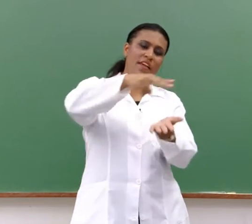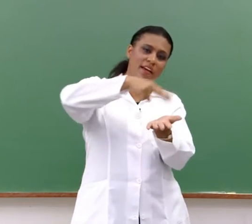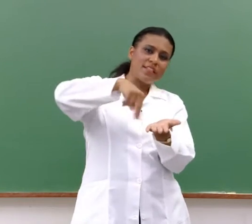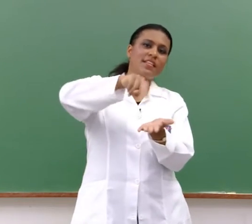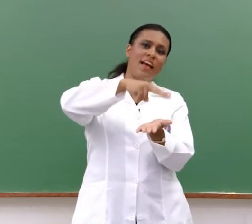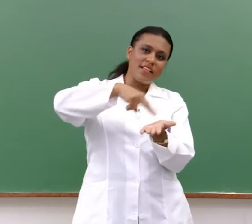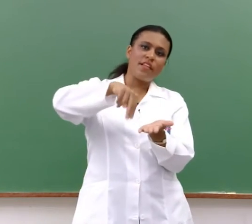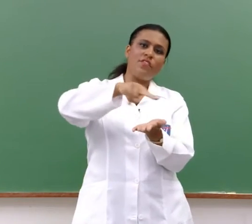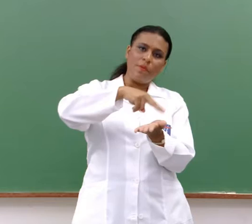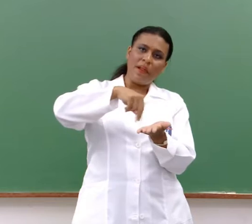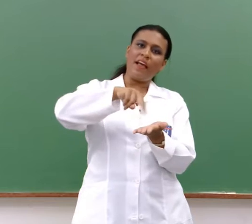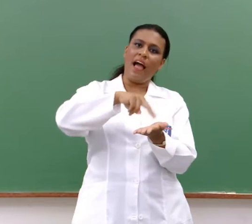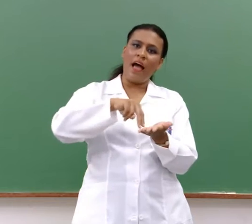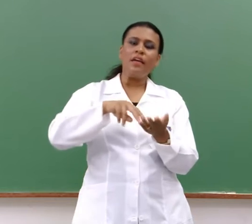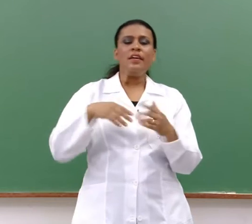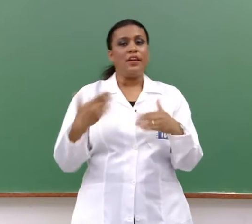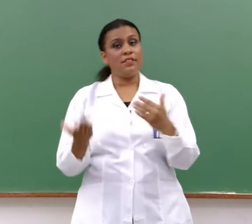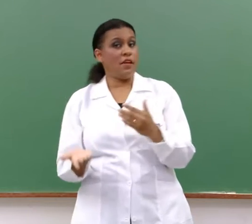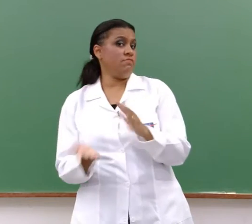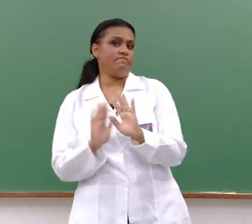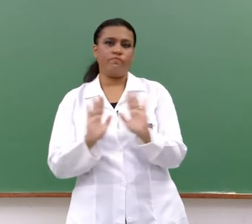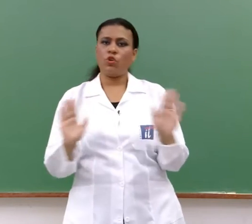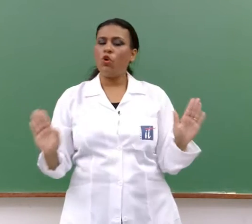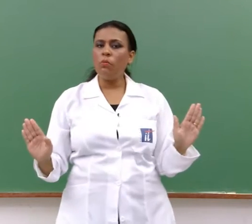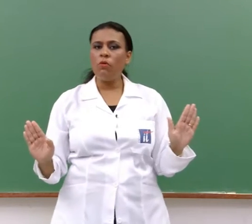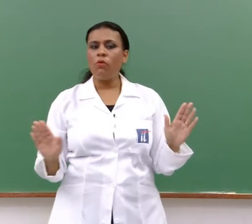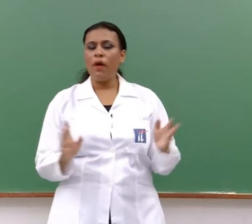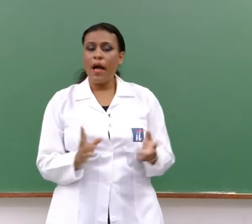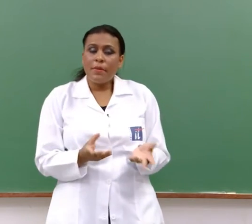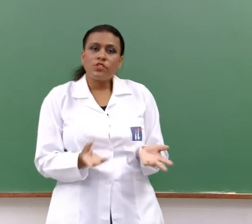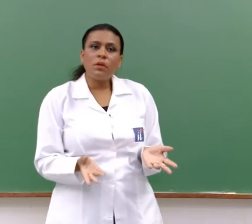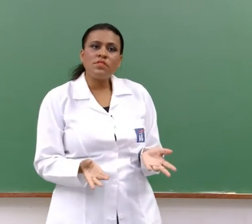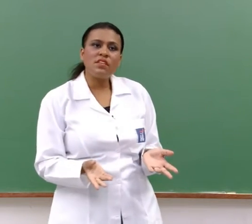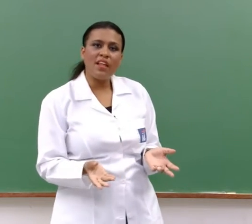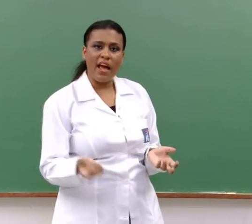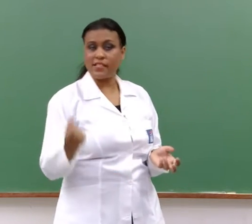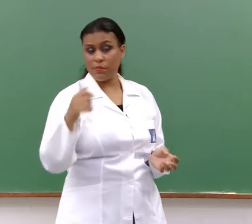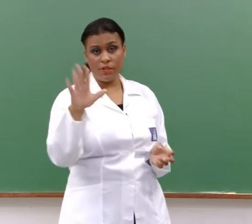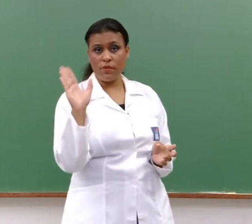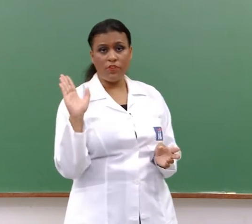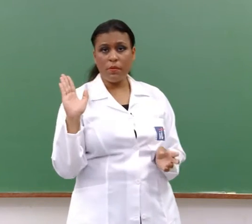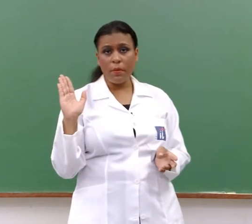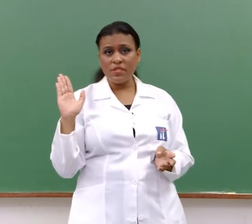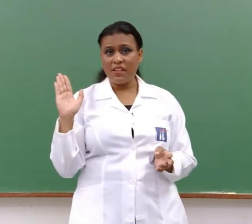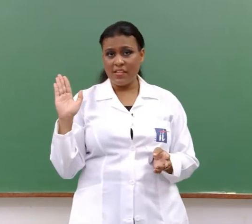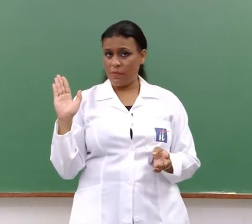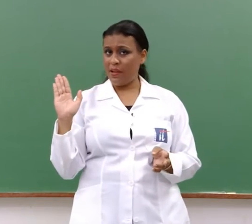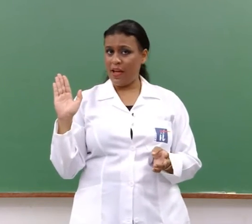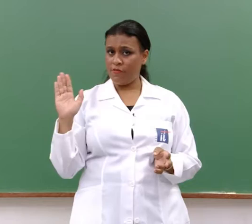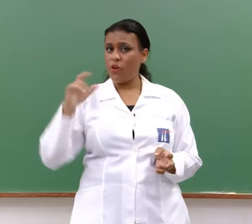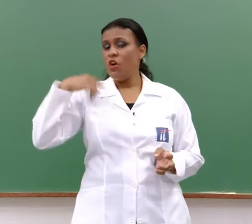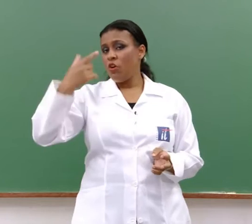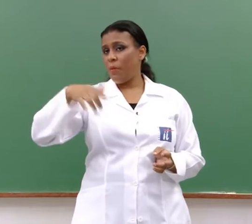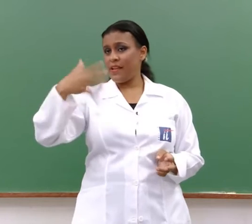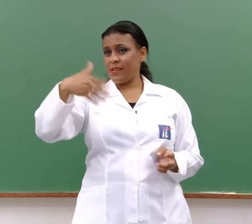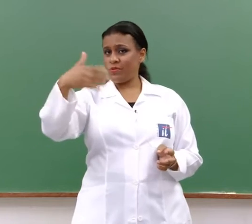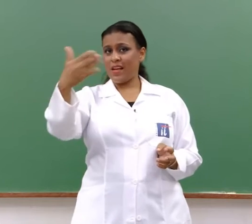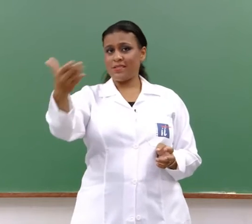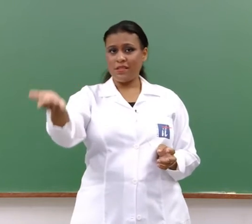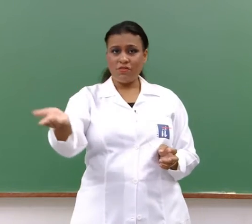americana de sinais, ele foi para cá. Então, comum. Mas como se traz? Da mesma forma como se traz a palavra. Começa a usar-se